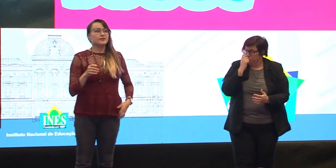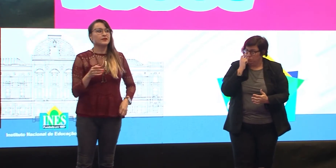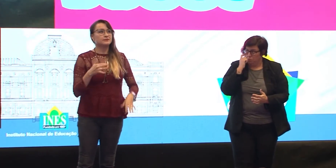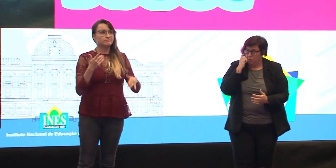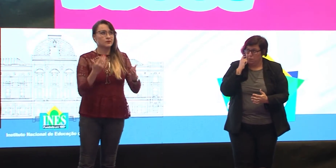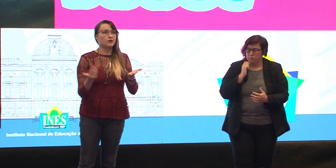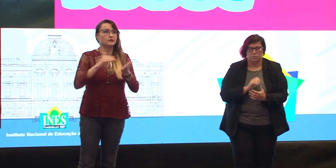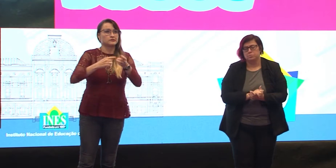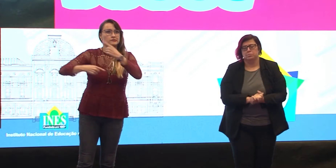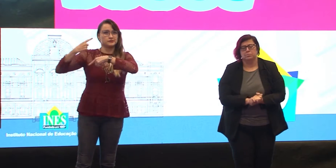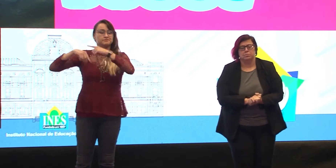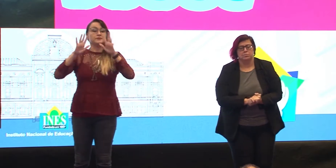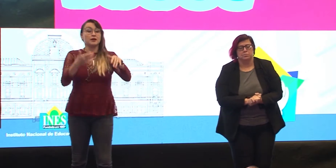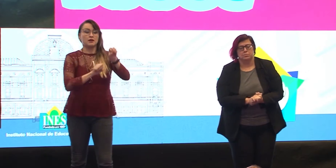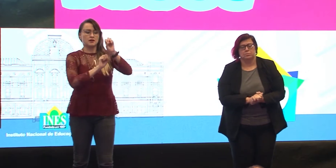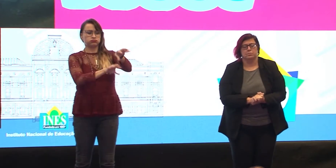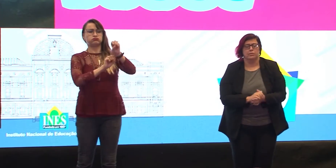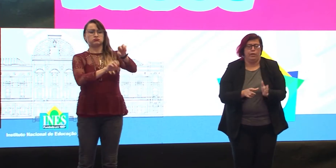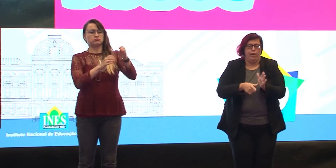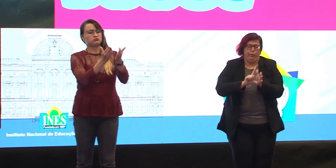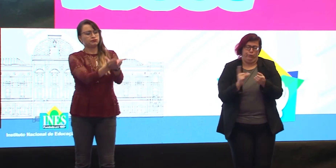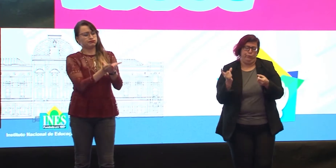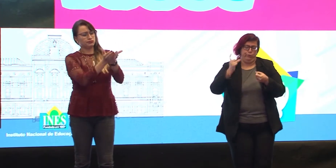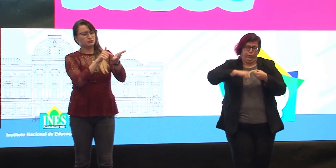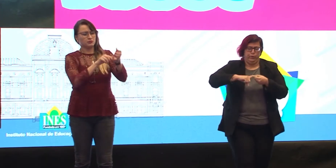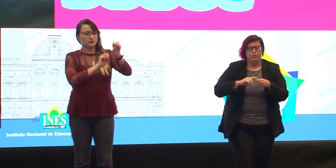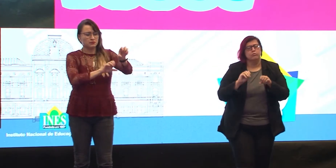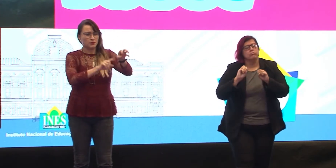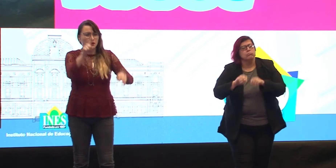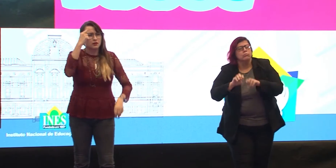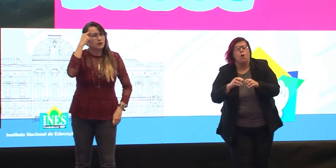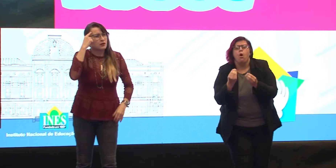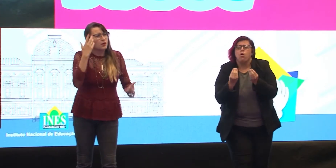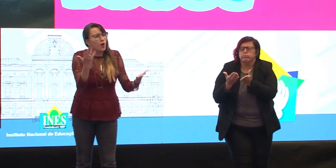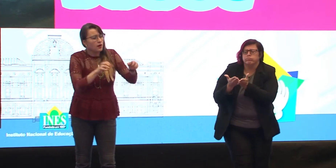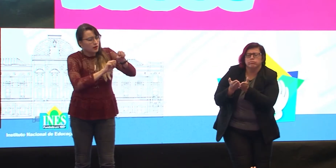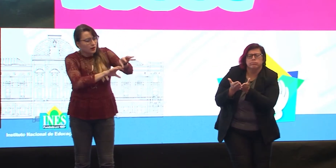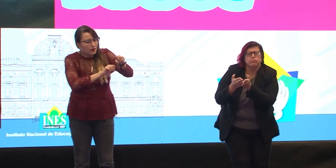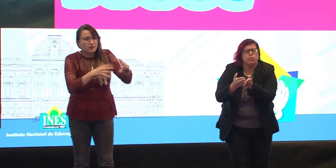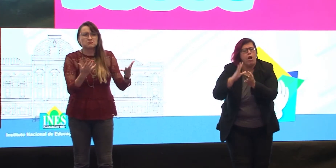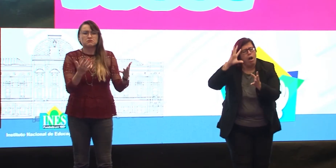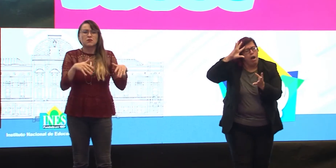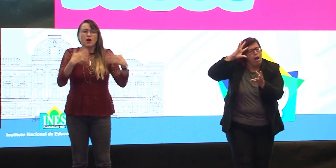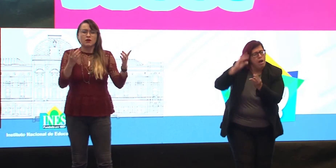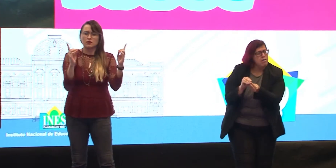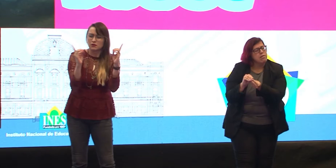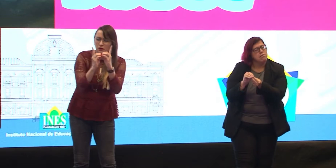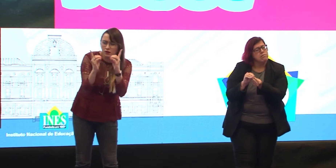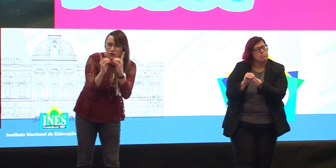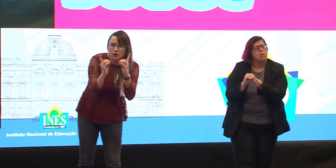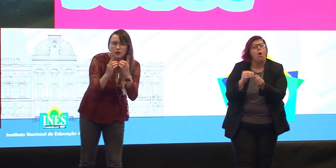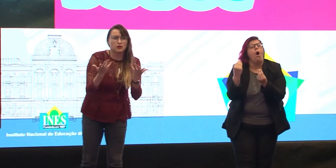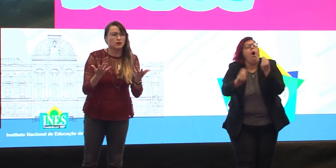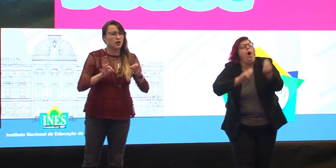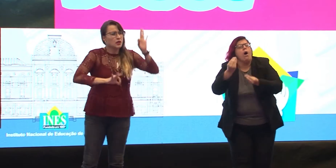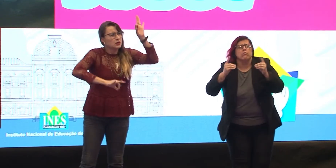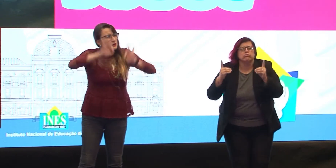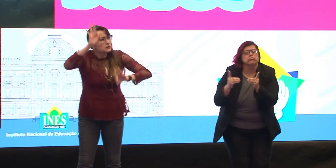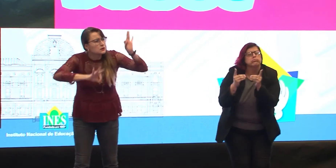Me perdoem. Então, voltando ao que eu havia falado, o que é